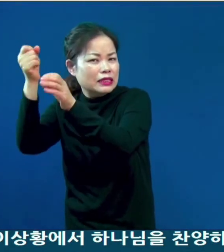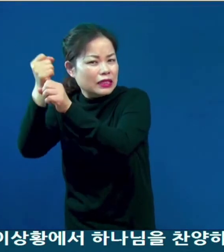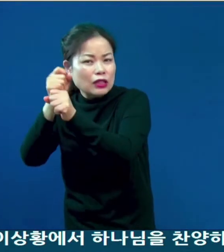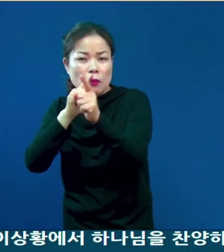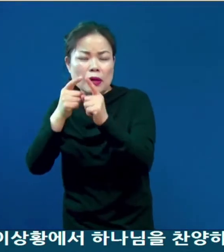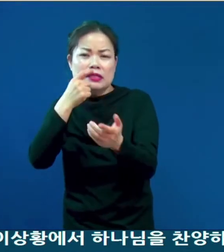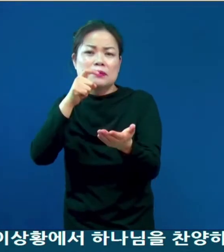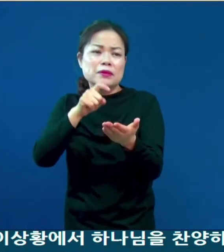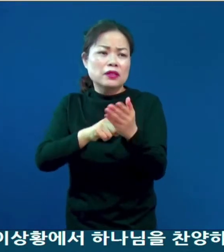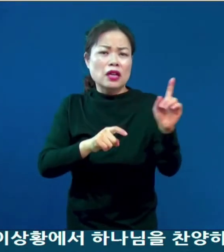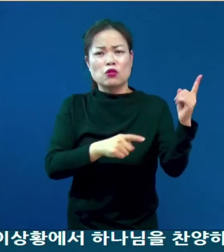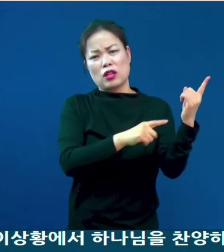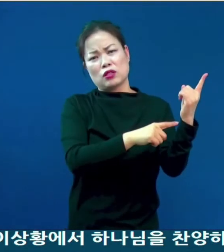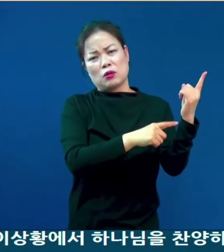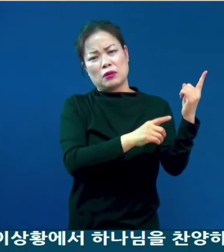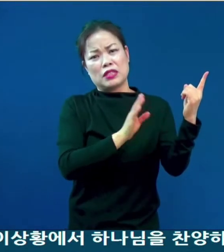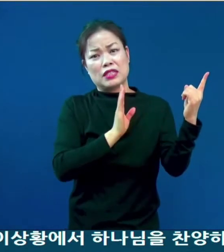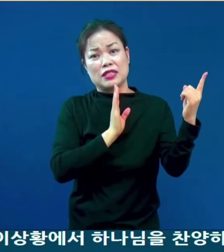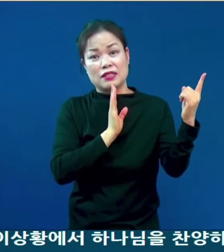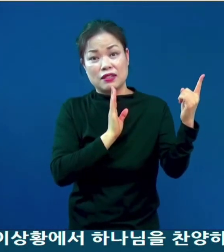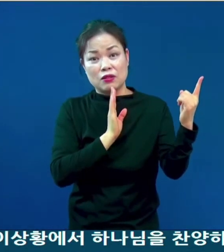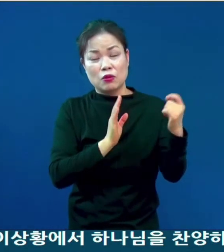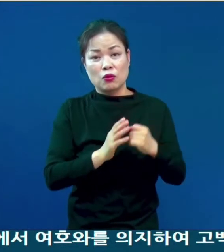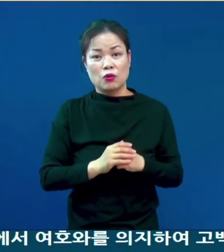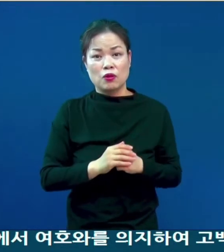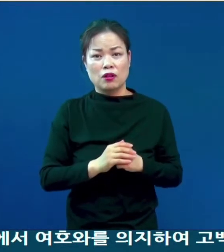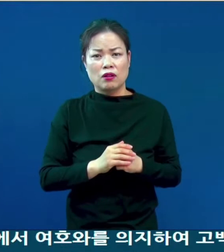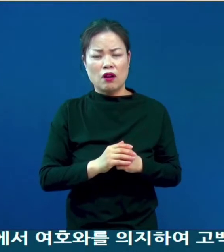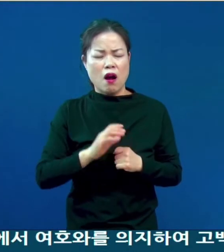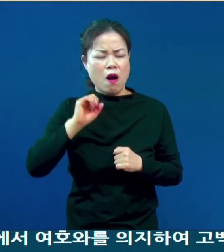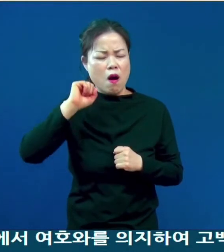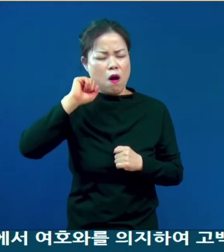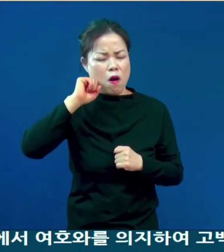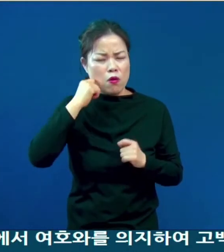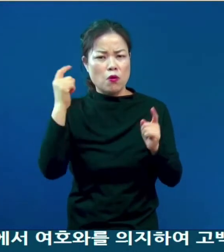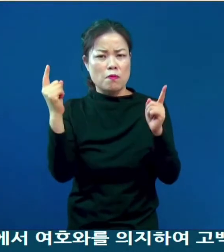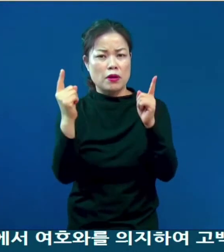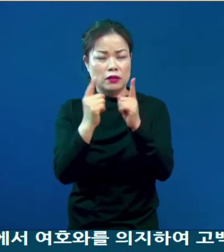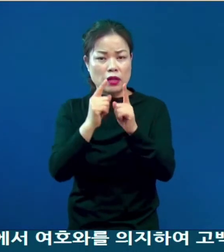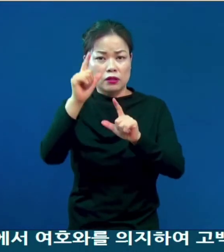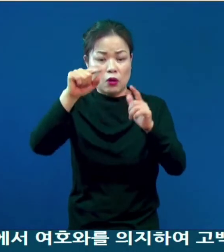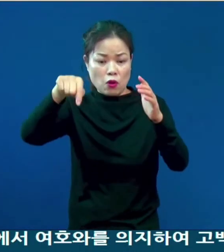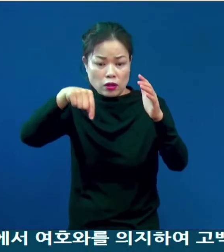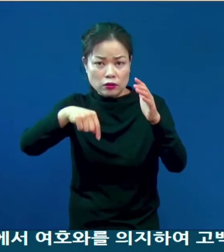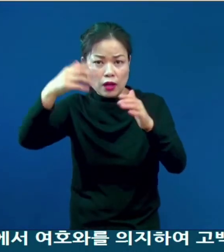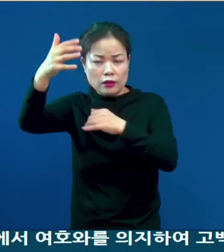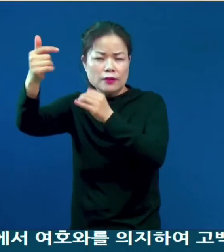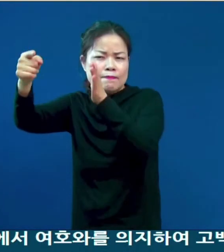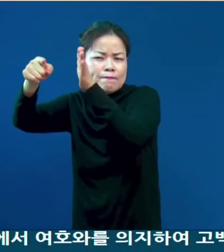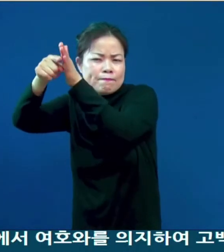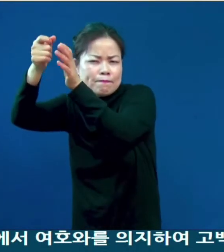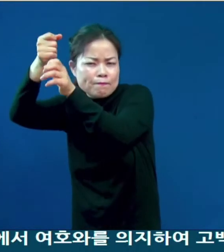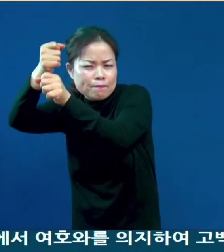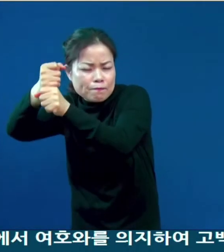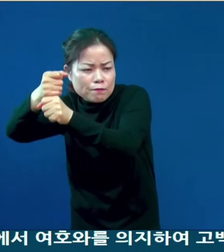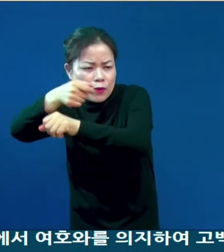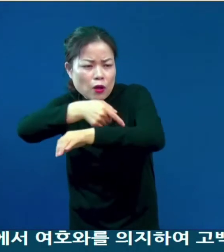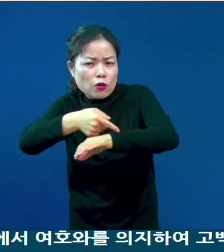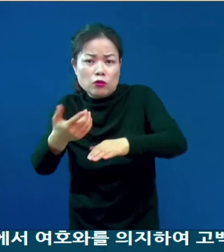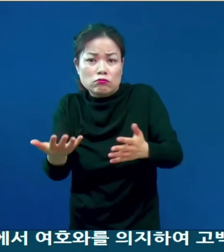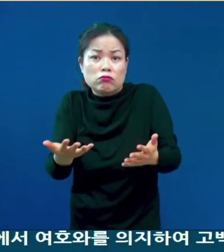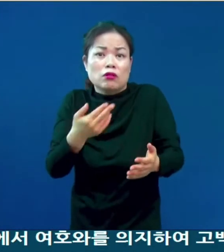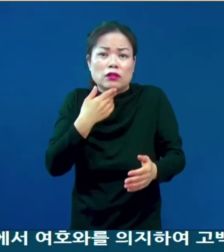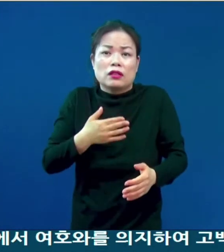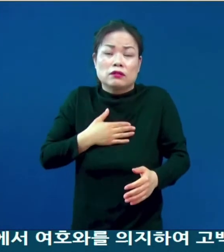하지만 다윗처럼 이런 실제적으로 그런 어려움의 상황에서 하나님을 의지하고 혈육이 내게 어찌할 수 없기